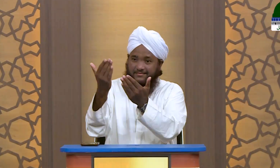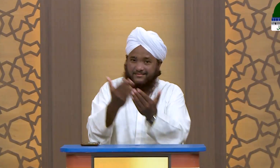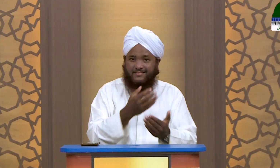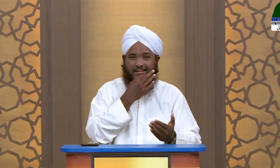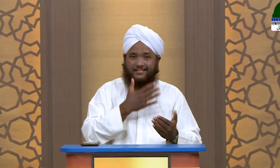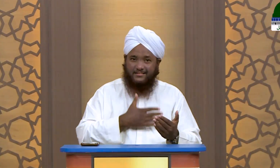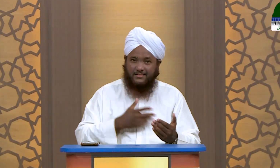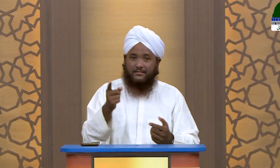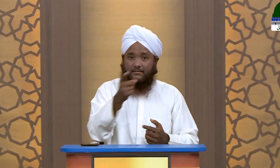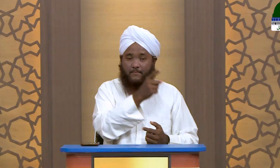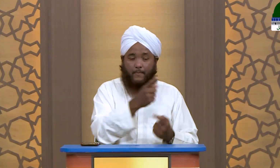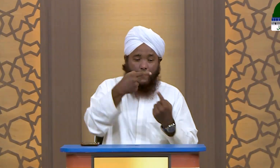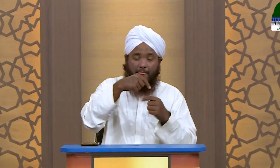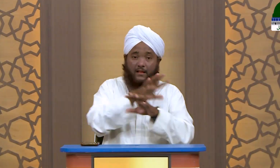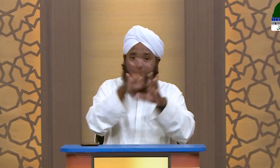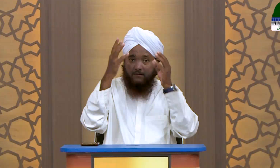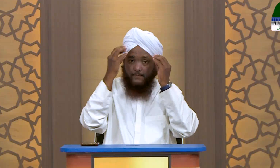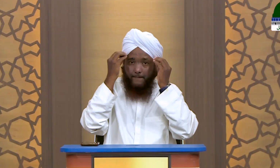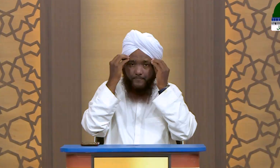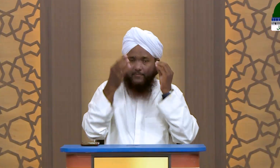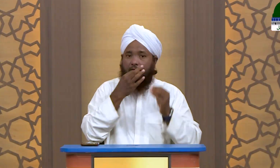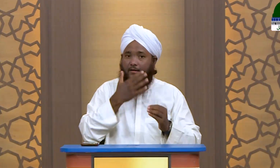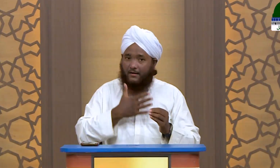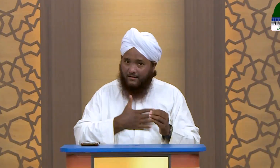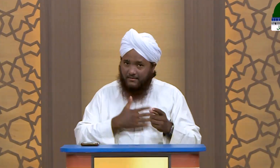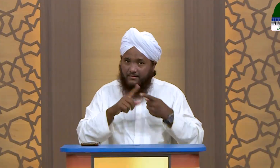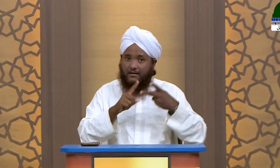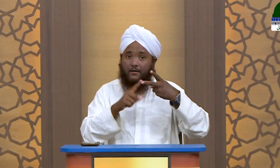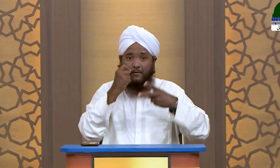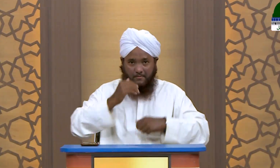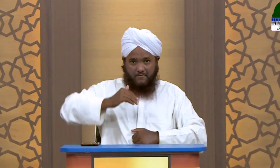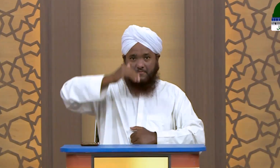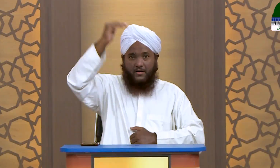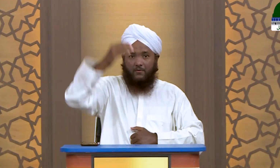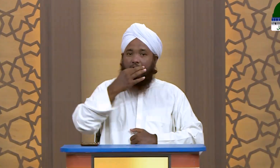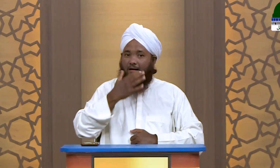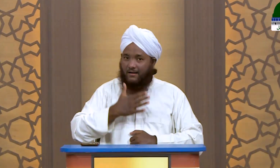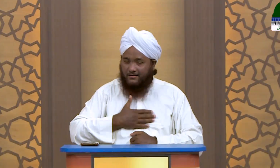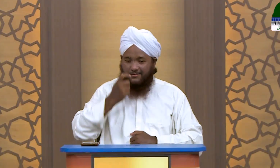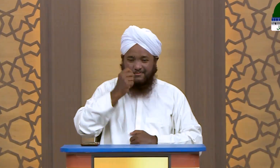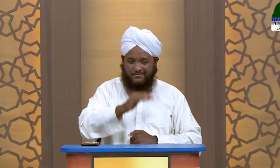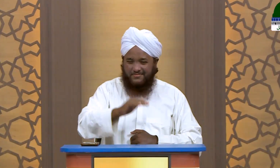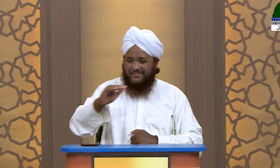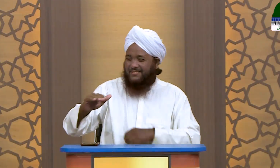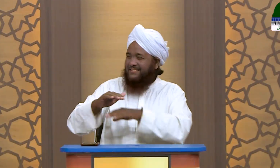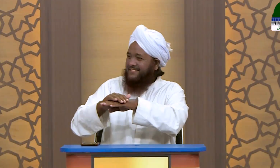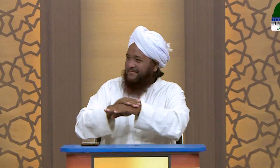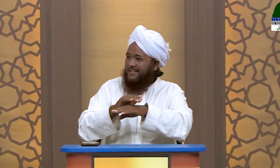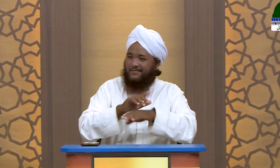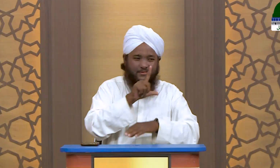کی عزت اور اہل علم کی تعظیم و توقیر کرنا، بڑوں کا ادب و احترام اور چھوٹوں سے پیار و محبت کرنا۔ پیارے